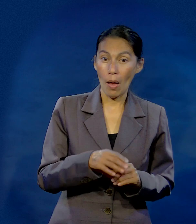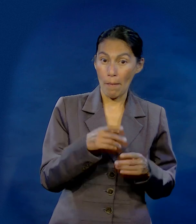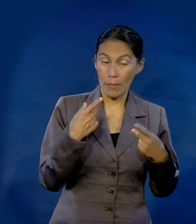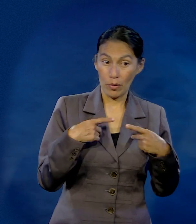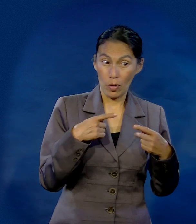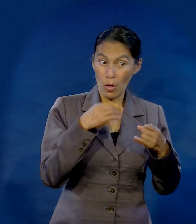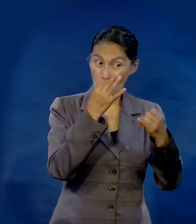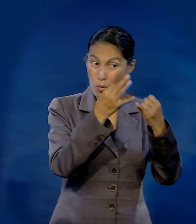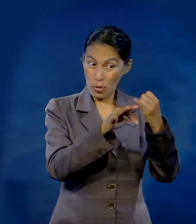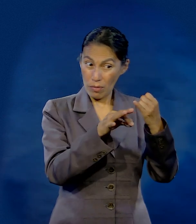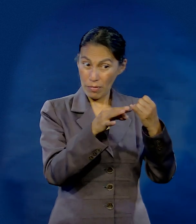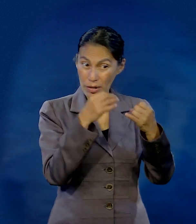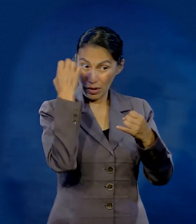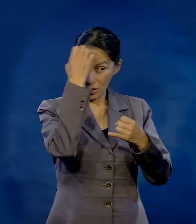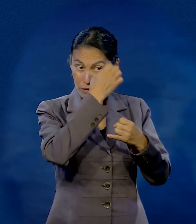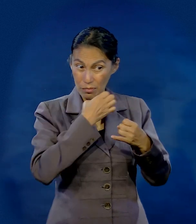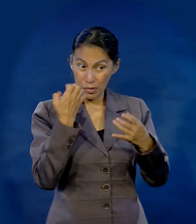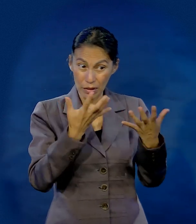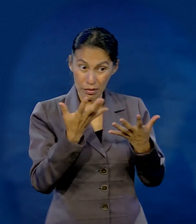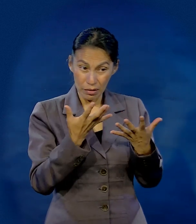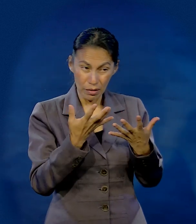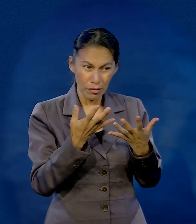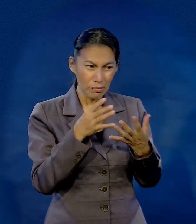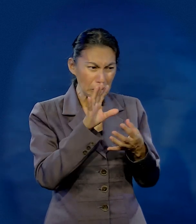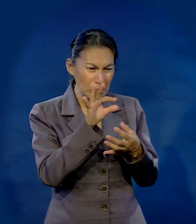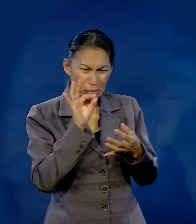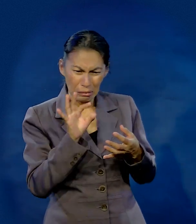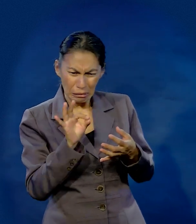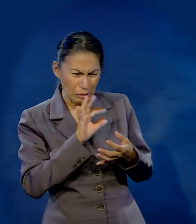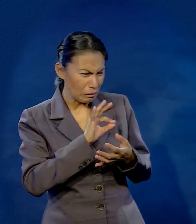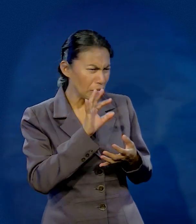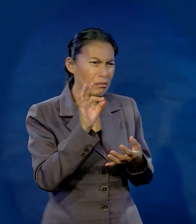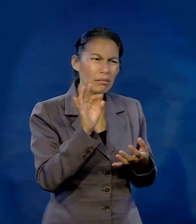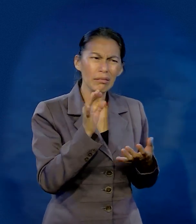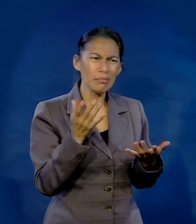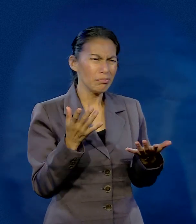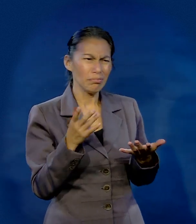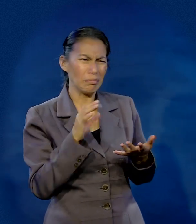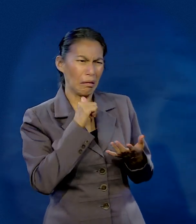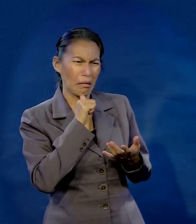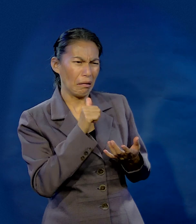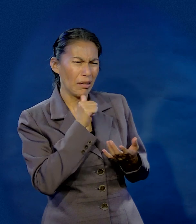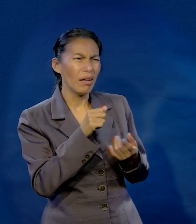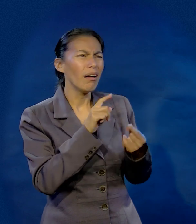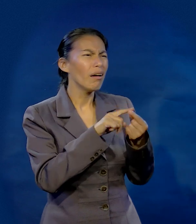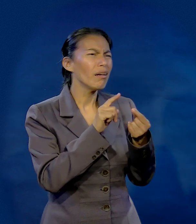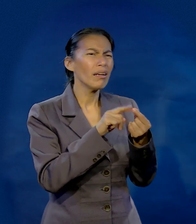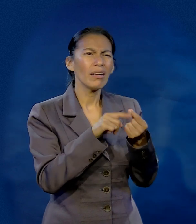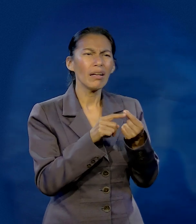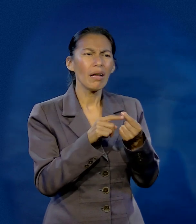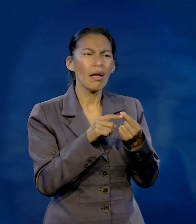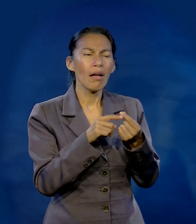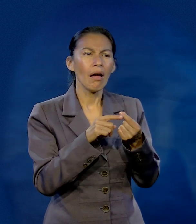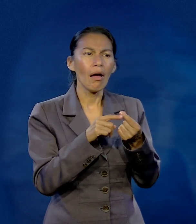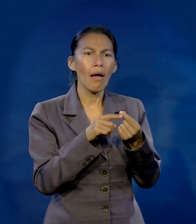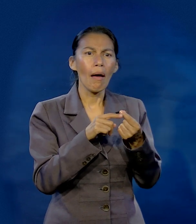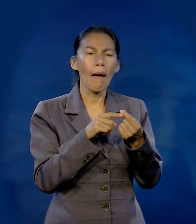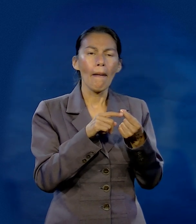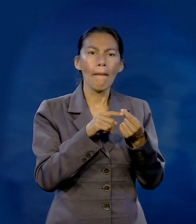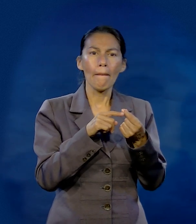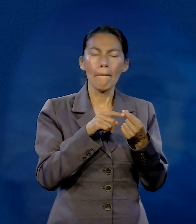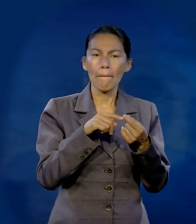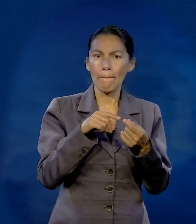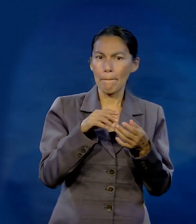era el pámpanos lo más divertido fue cuando uno de los compañeros el último que llenó el examen empezó a llenar